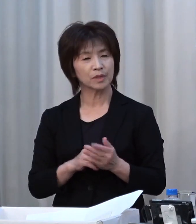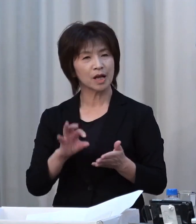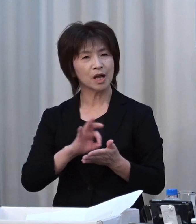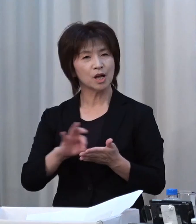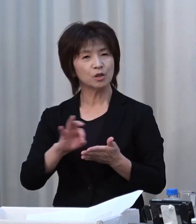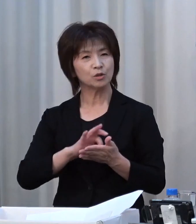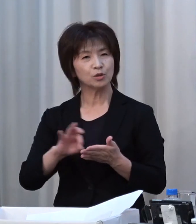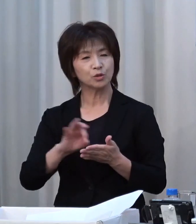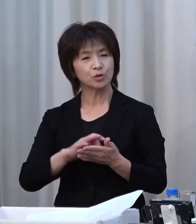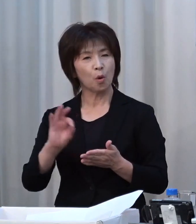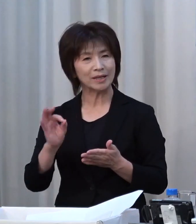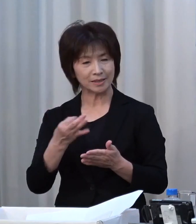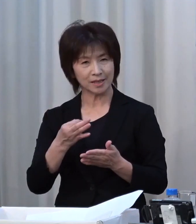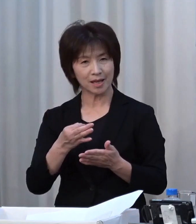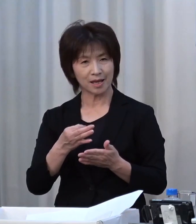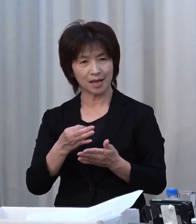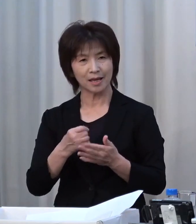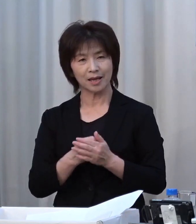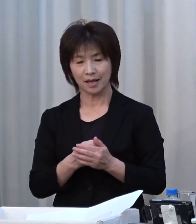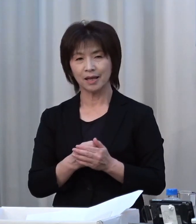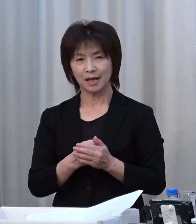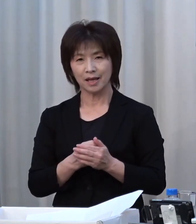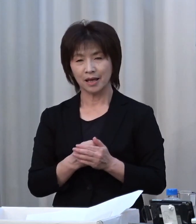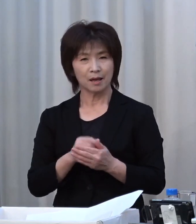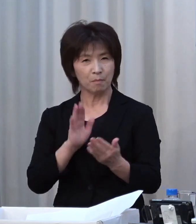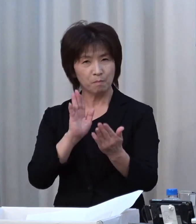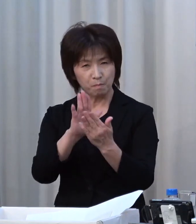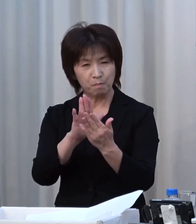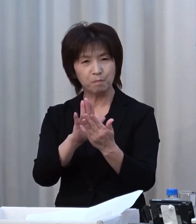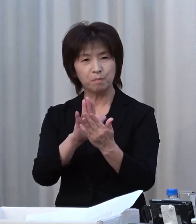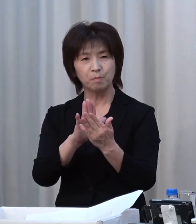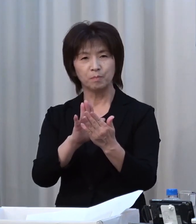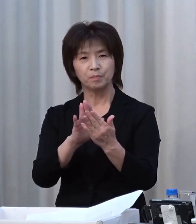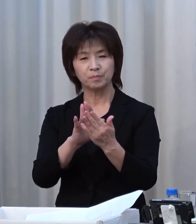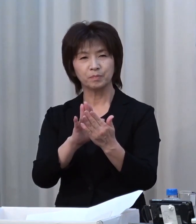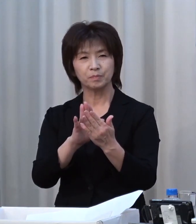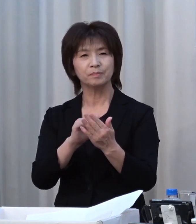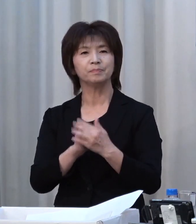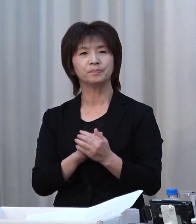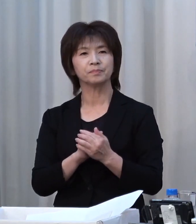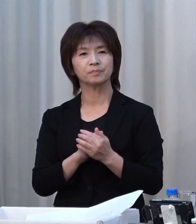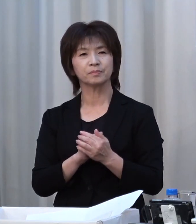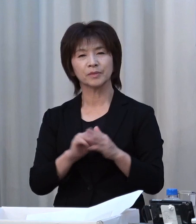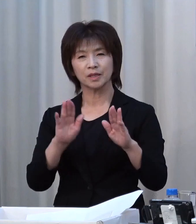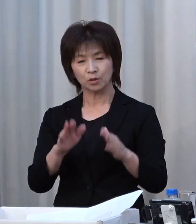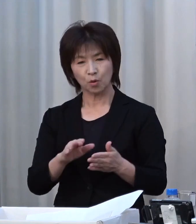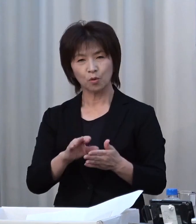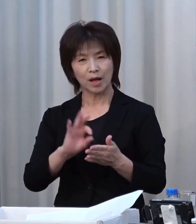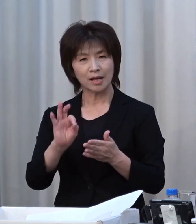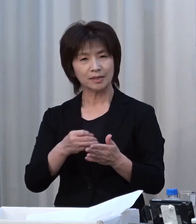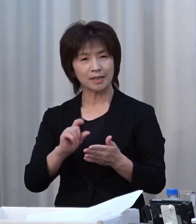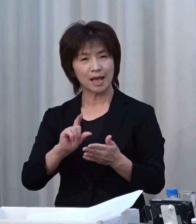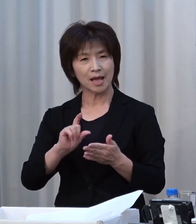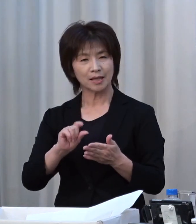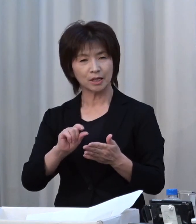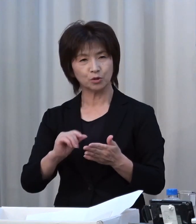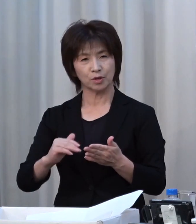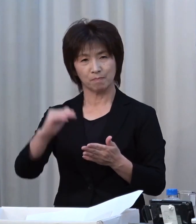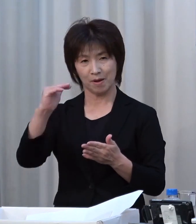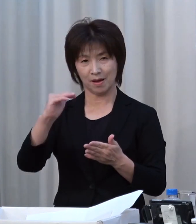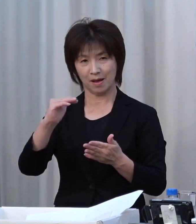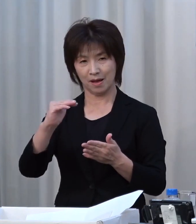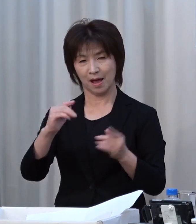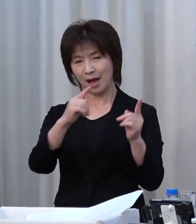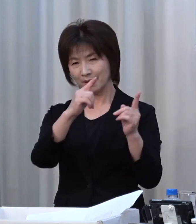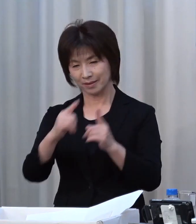増税、 消費増税、 はい、もう1ヶ月切ったわけで、まあ、今回は税率が単純に引き上げられるだけじゃなくて、まあ、軽減